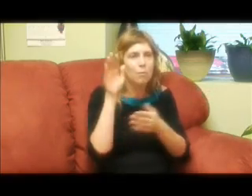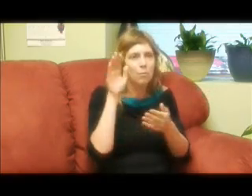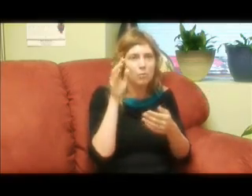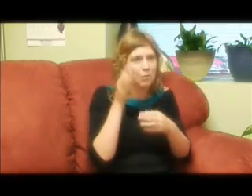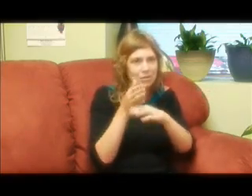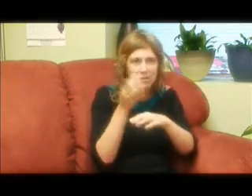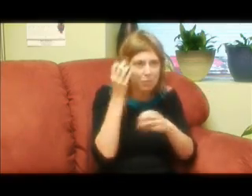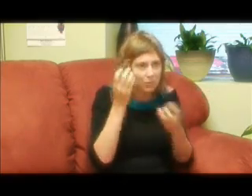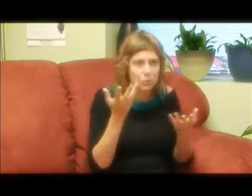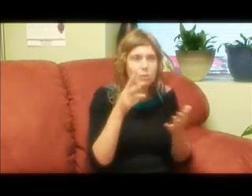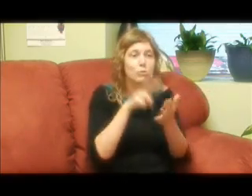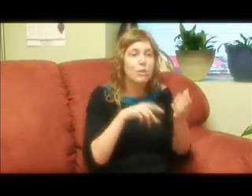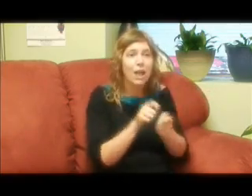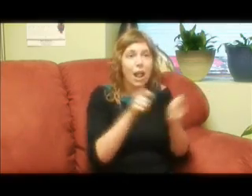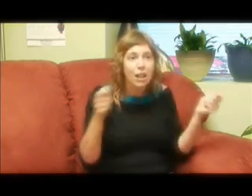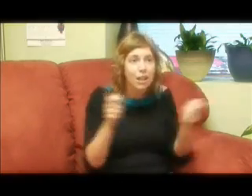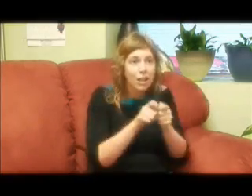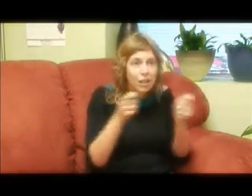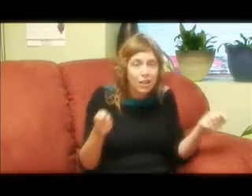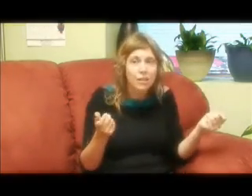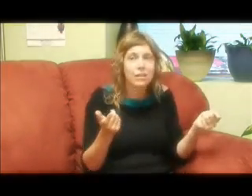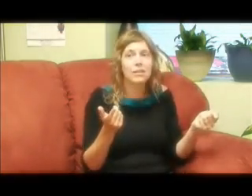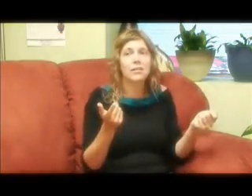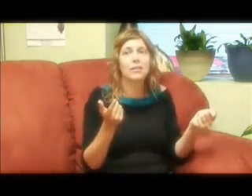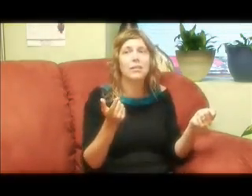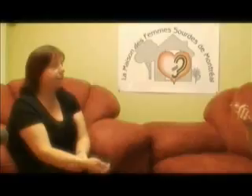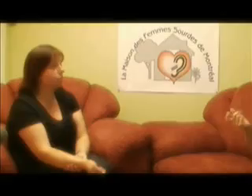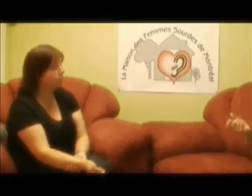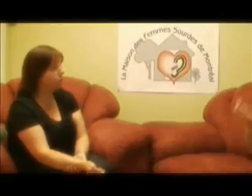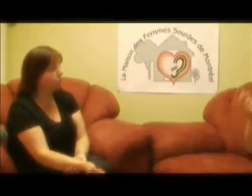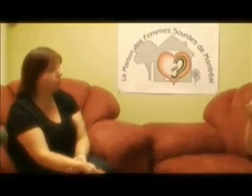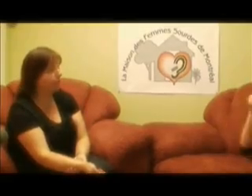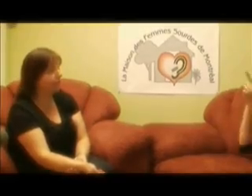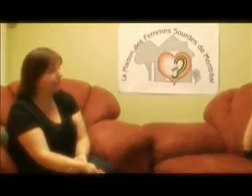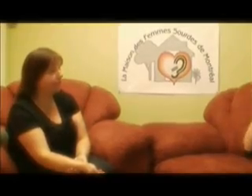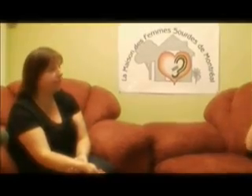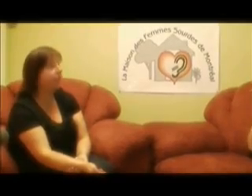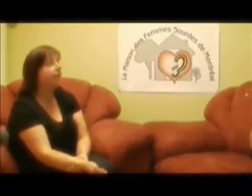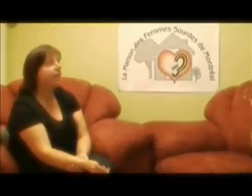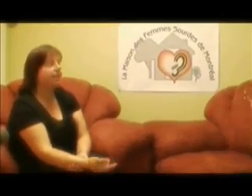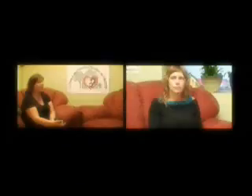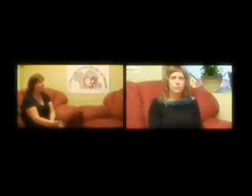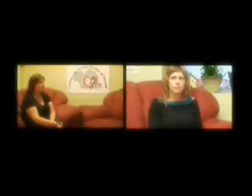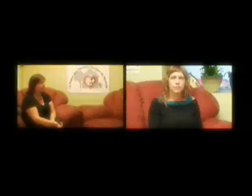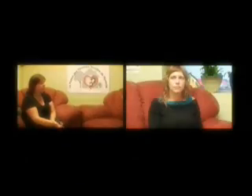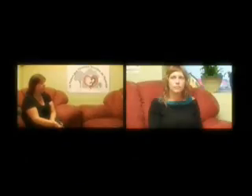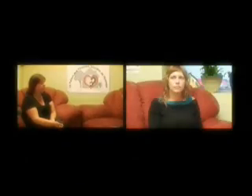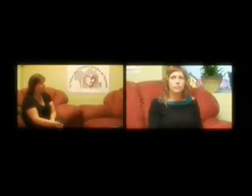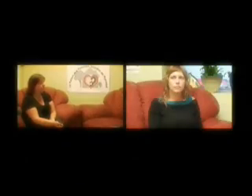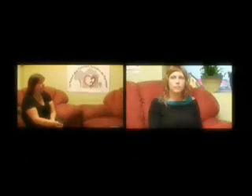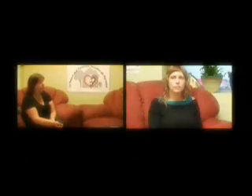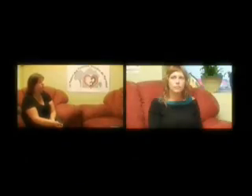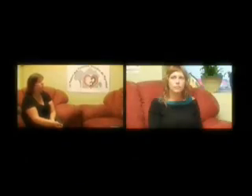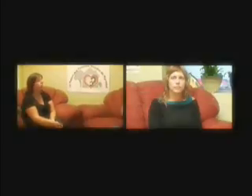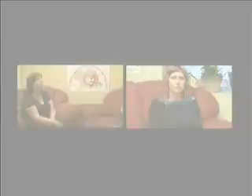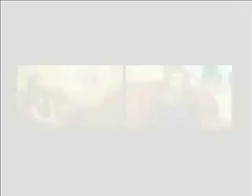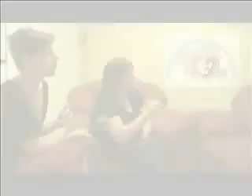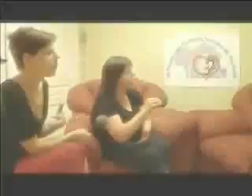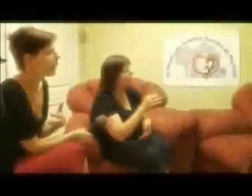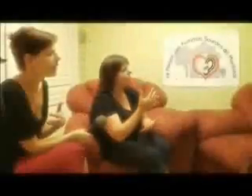sûr que dans les journaux aussi, la lecture des journaux devient difficile, les événements qui se passent dans la vie de tous les jours. Le premier réflexe,